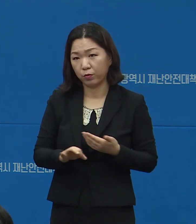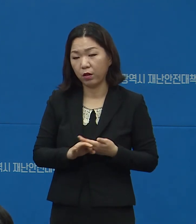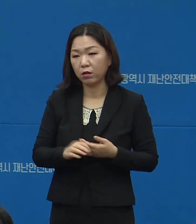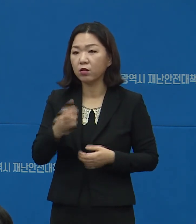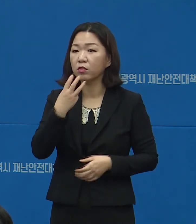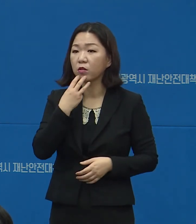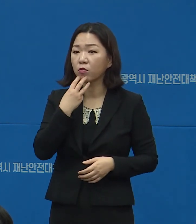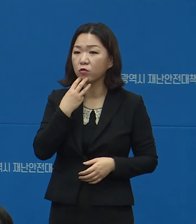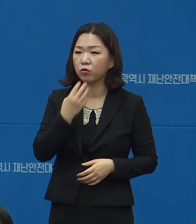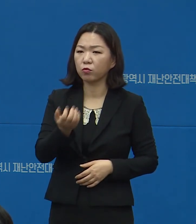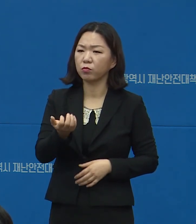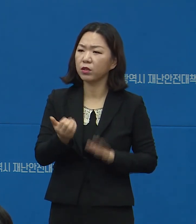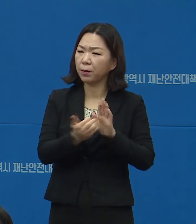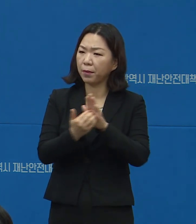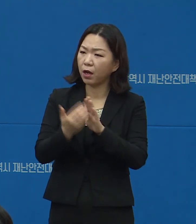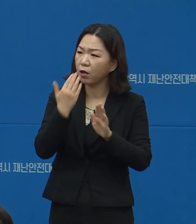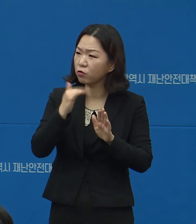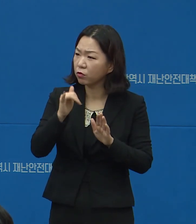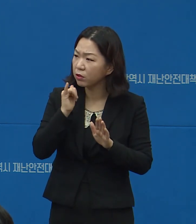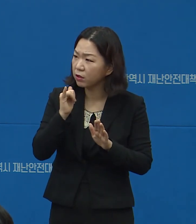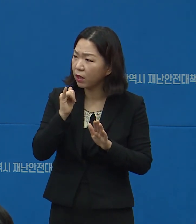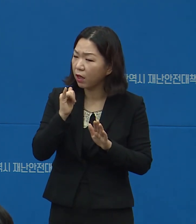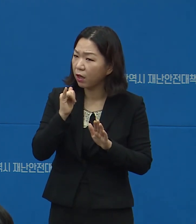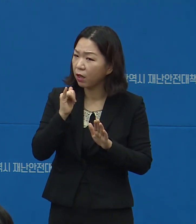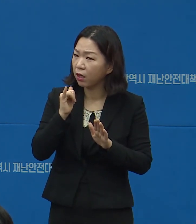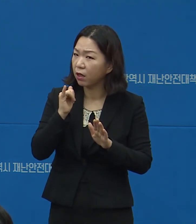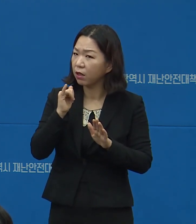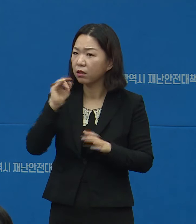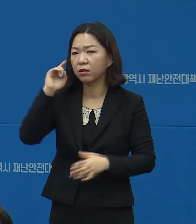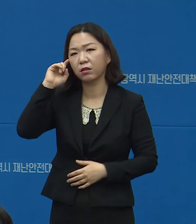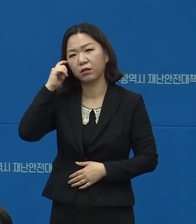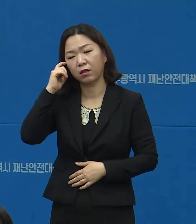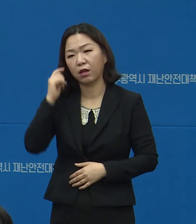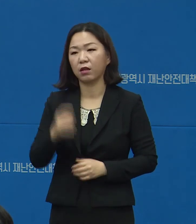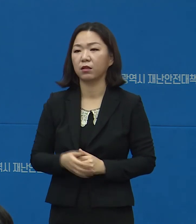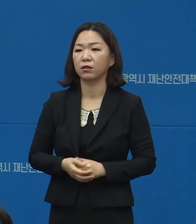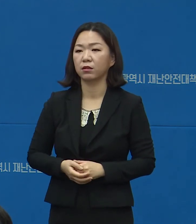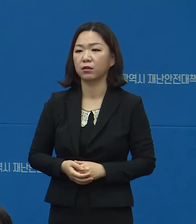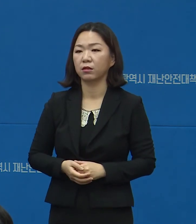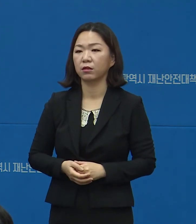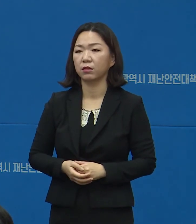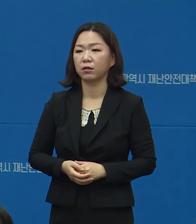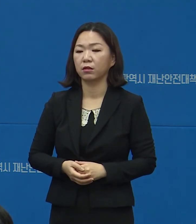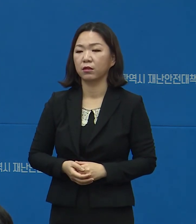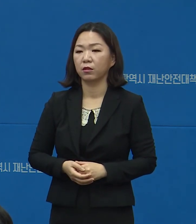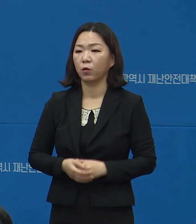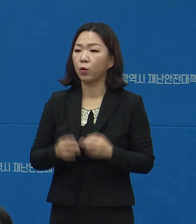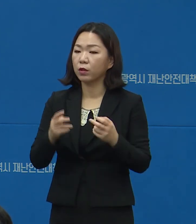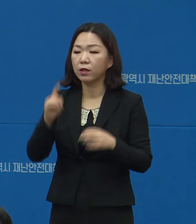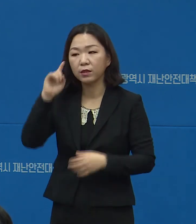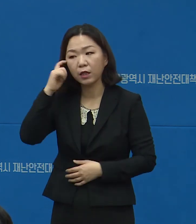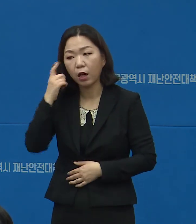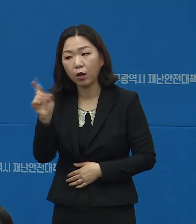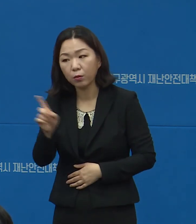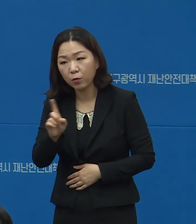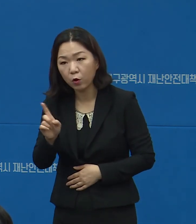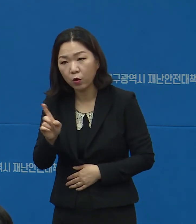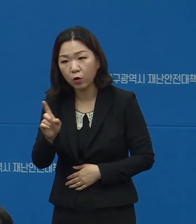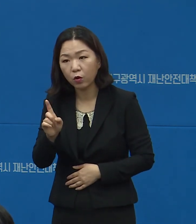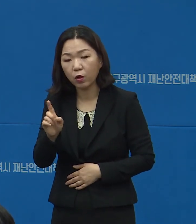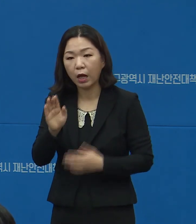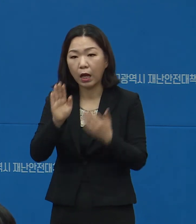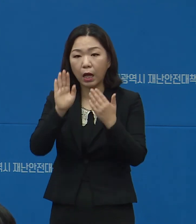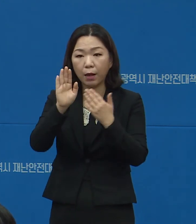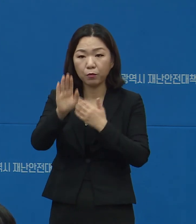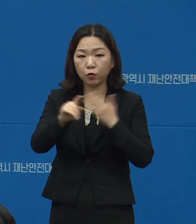서울 사례도 미리 좀 막을 수 있었지 않았을까 역으로 생각한다면 그런 지적이 나올 수 있을 것 같거든요. 이런 점에 대해서는 어떻게 생각하시는지 앞으로 좀